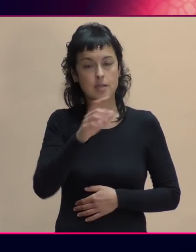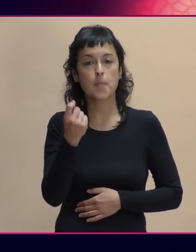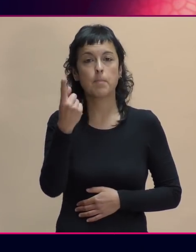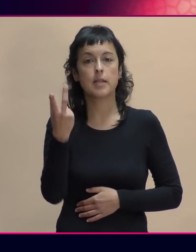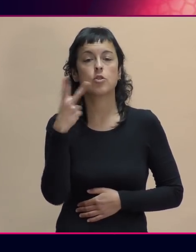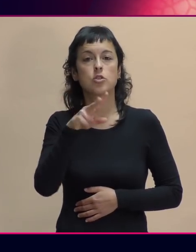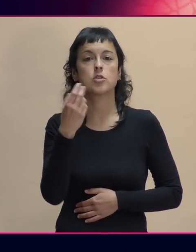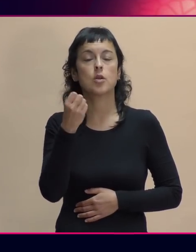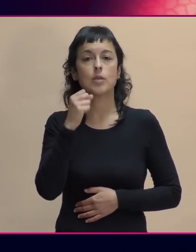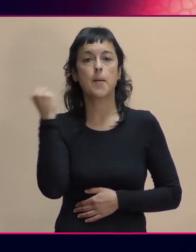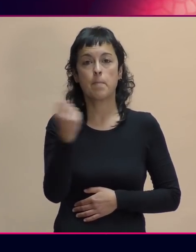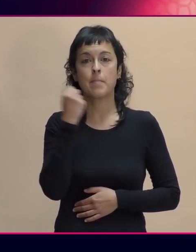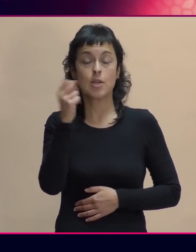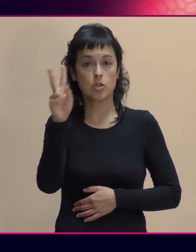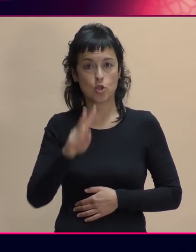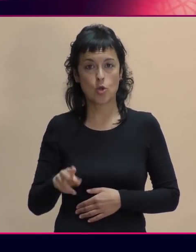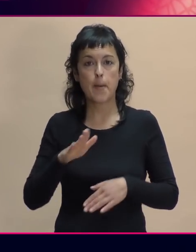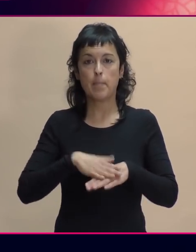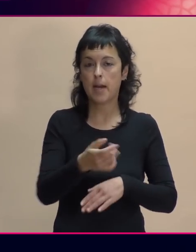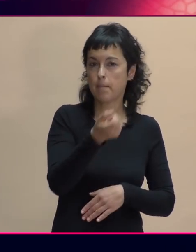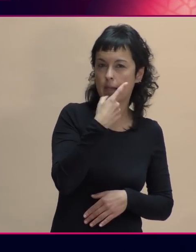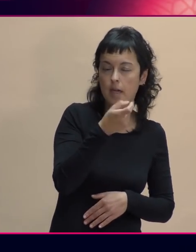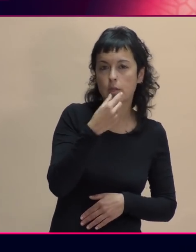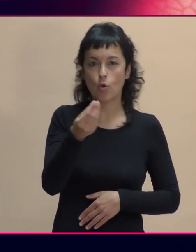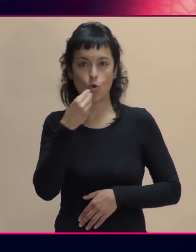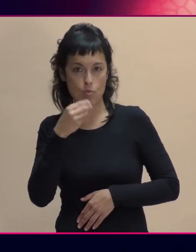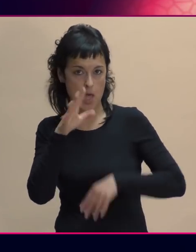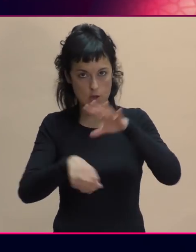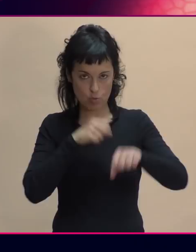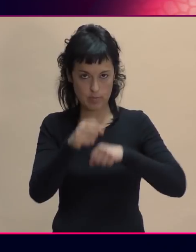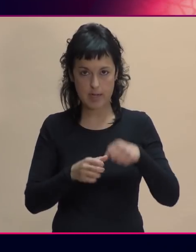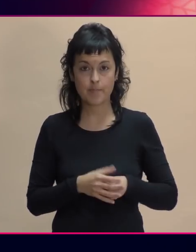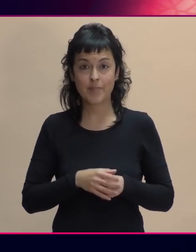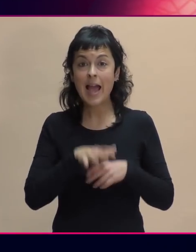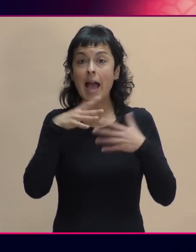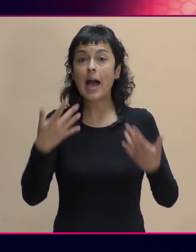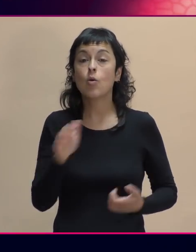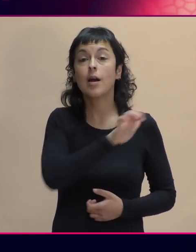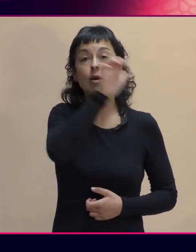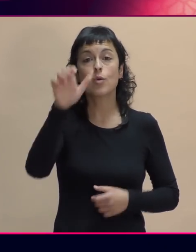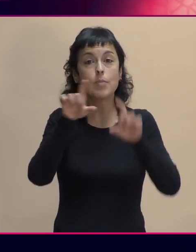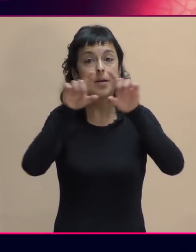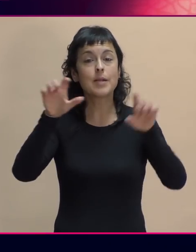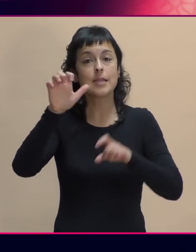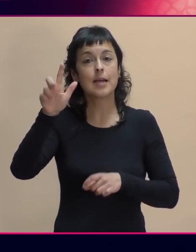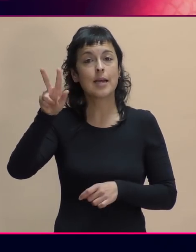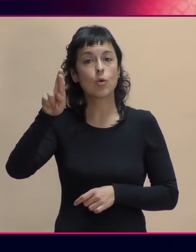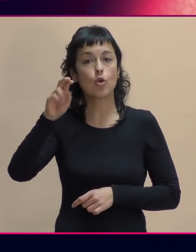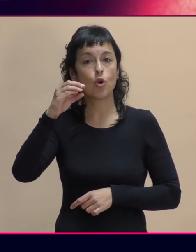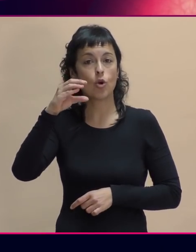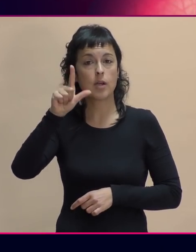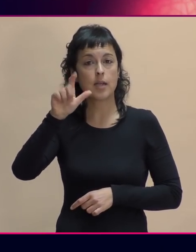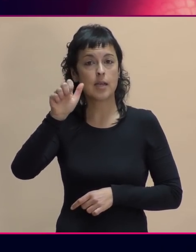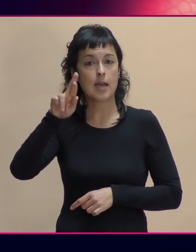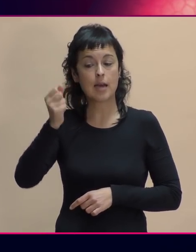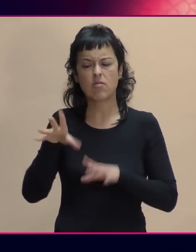dólares del Estado venezolano destinados a la compra de medicinas y alimentos retenidos en Europa por la empresa euroclear